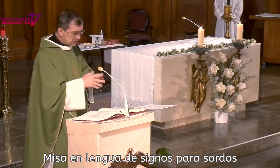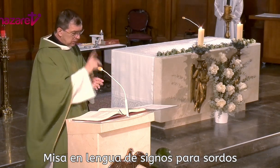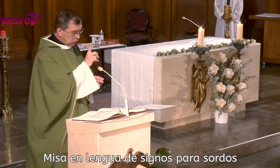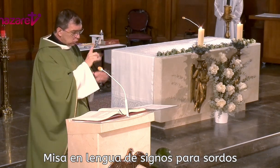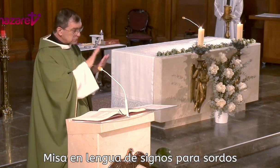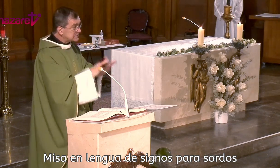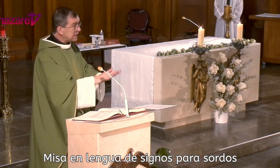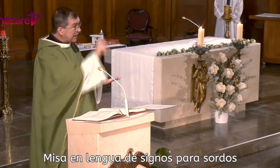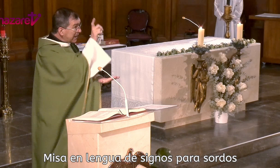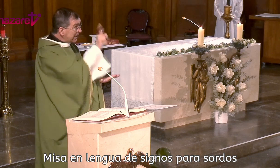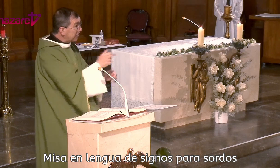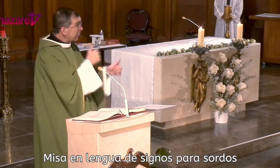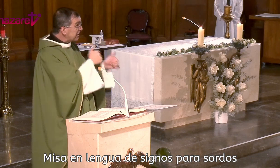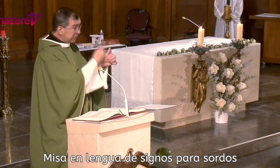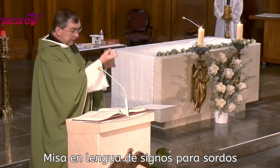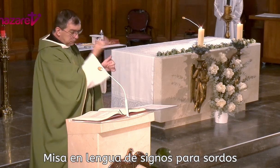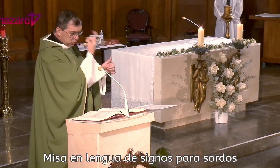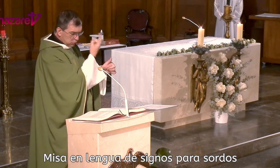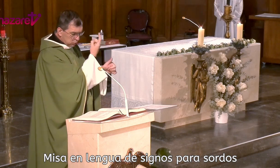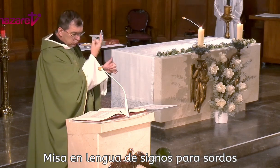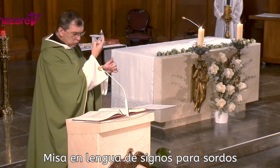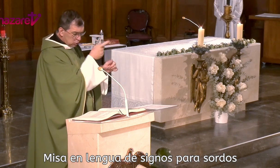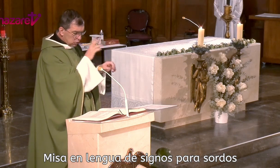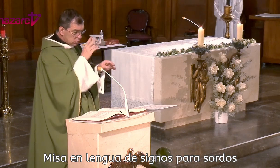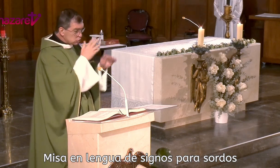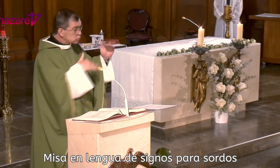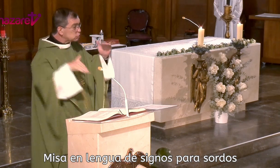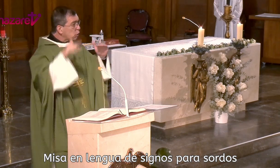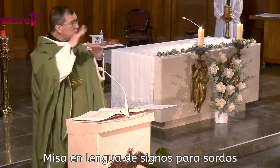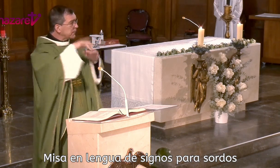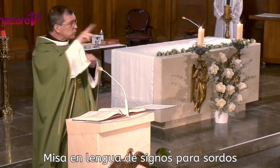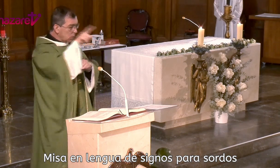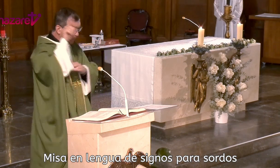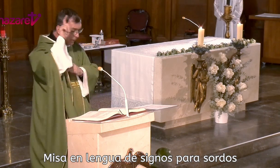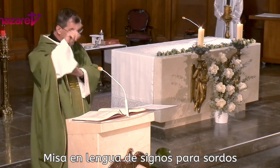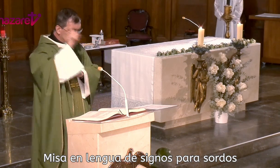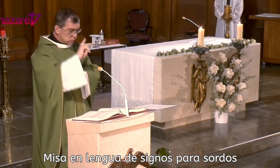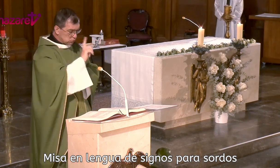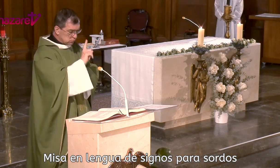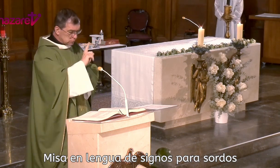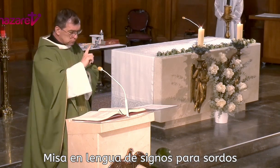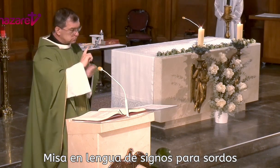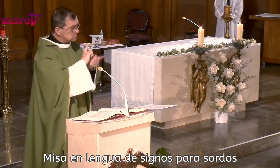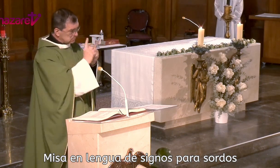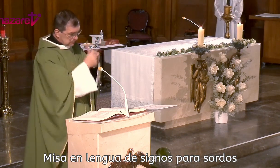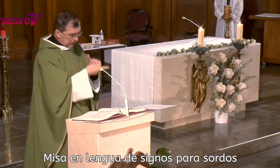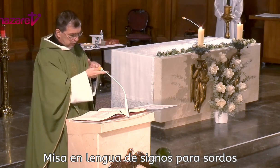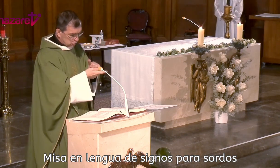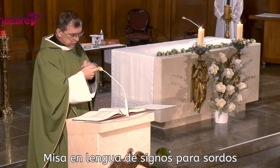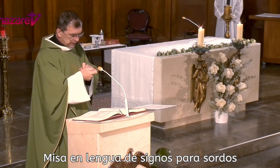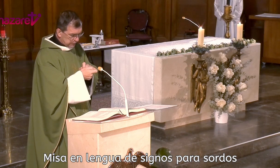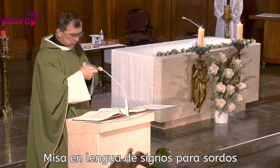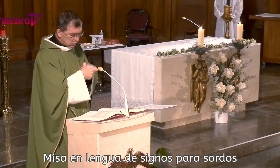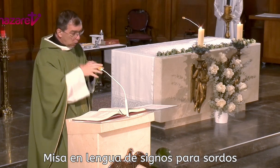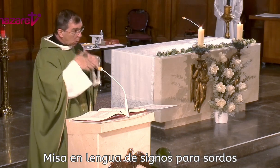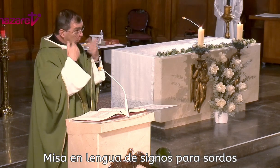¿No está el discípulo sobre su maestro? Al contrario,